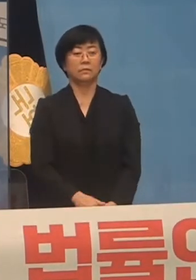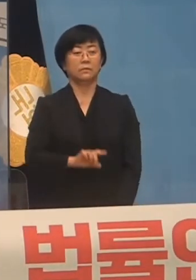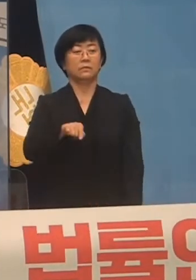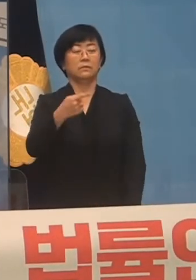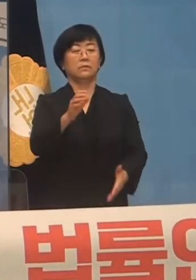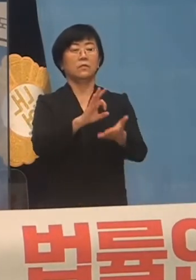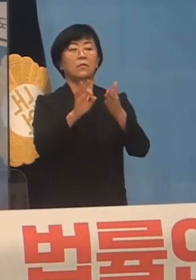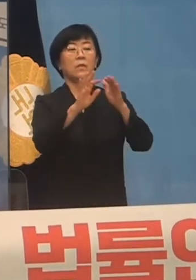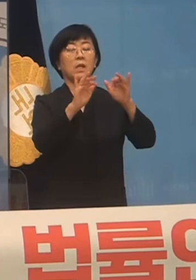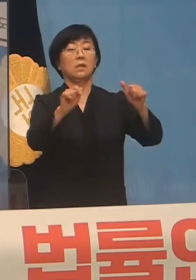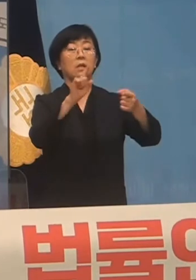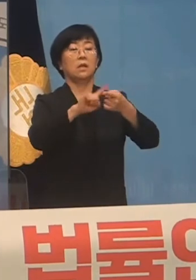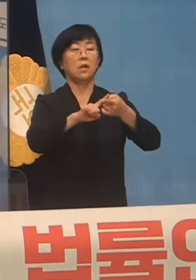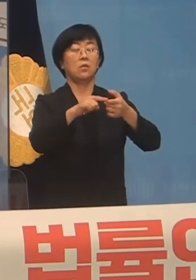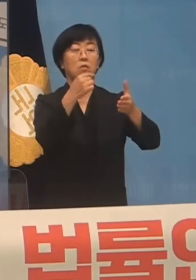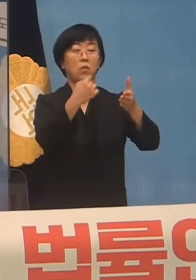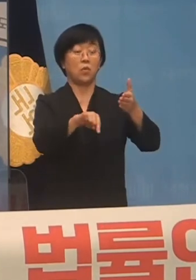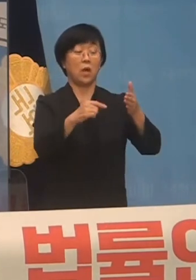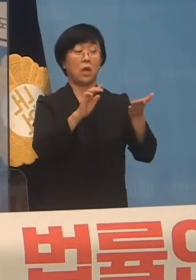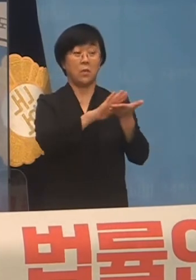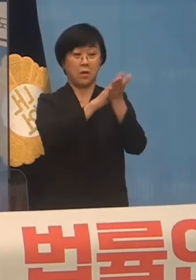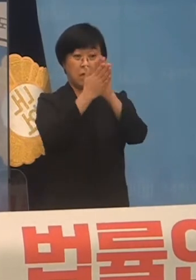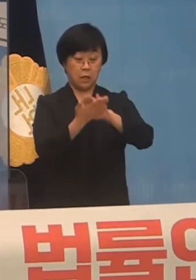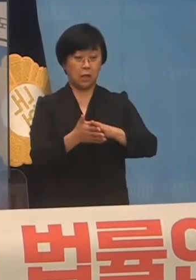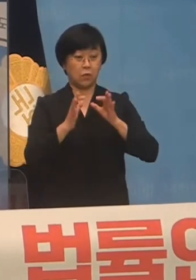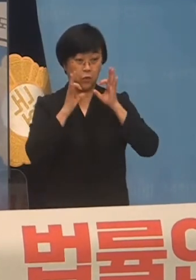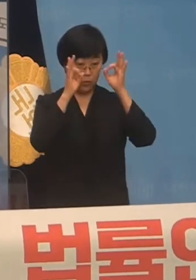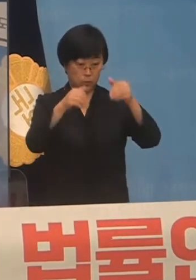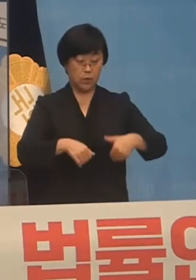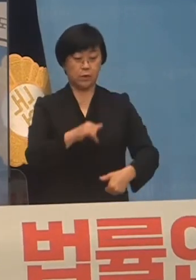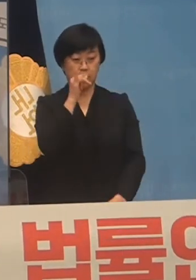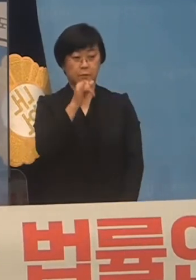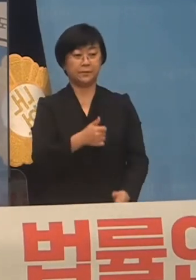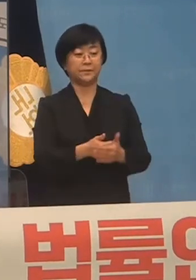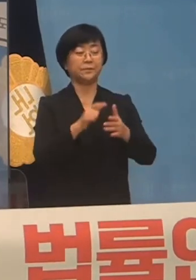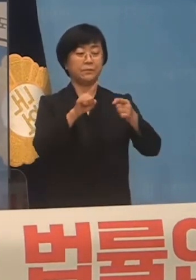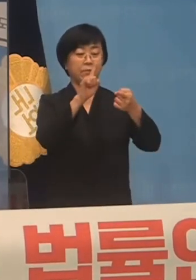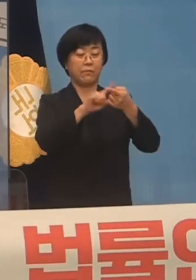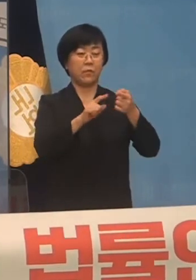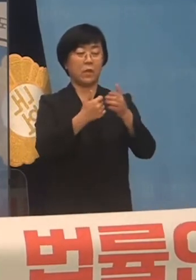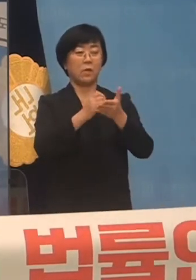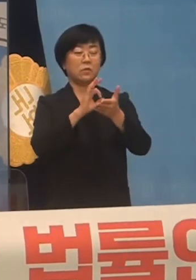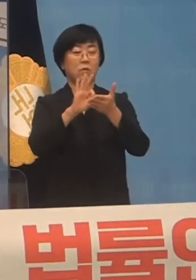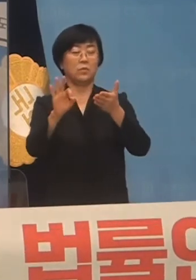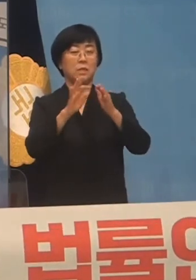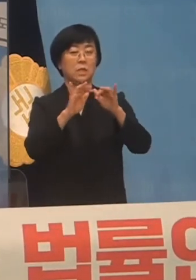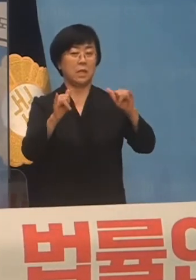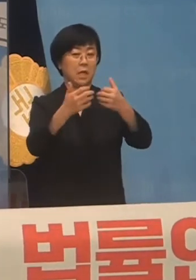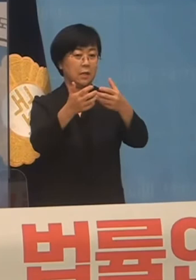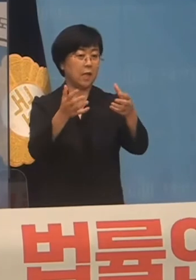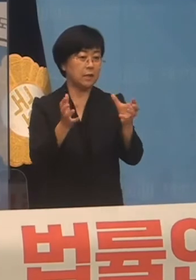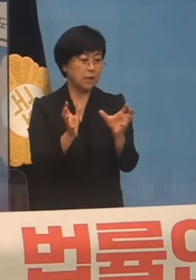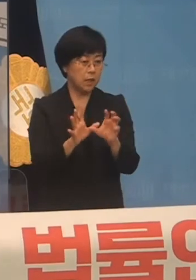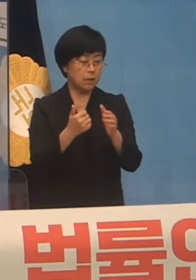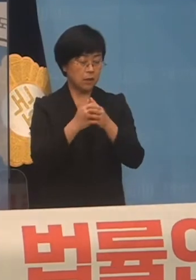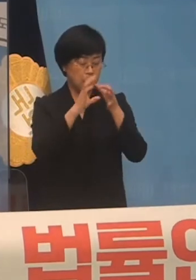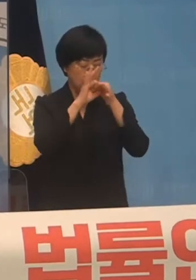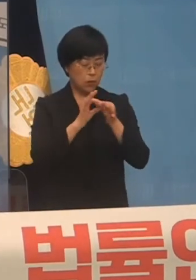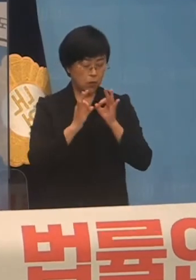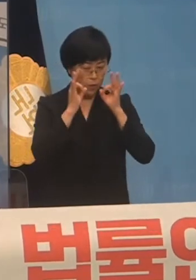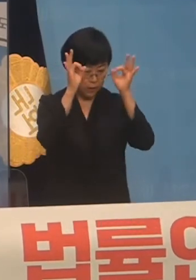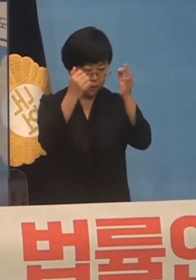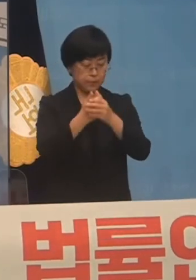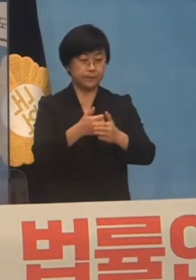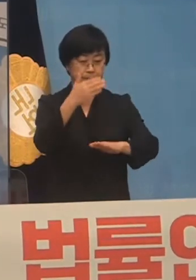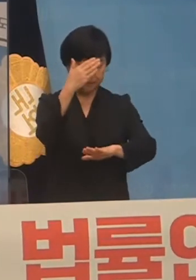다음은 소비자들에 대한 교육과 변화에 대한 노력도 함께 필요할 텐데요. 이 부분은 소비자 단체에서 저희가 지속적으로 노력하도록